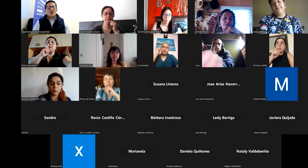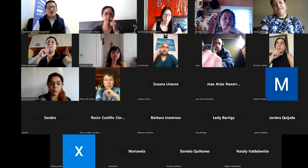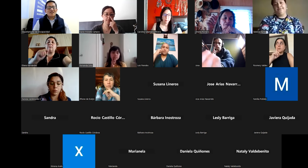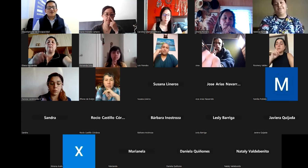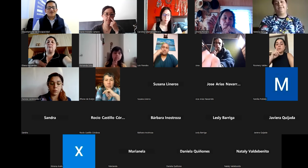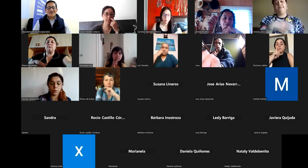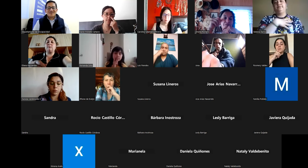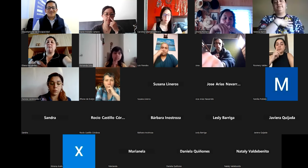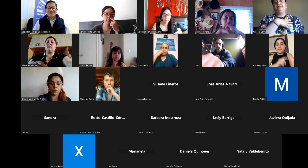cómo es hijos